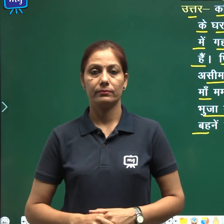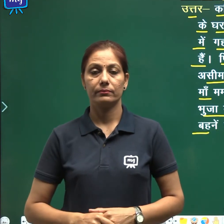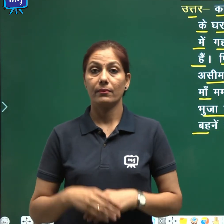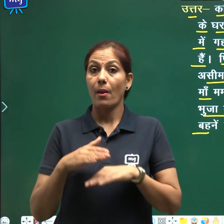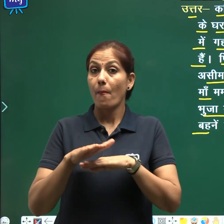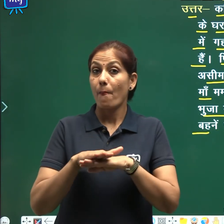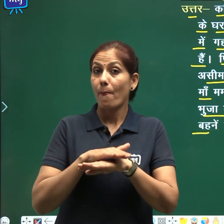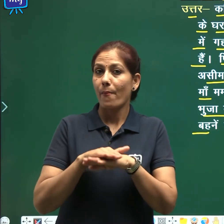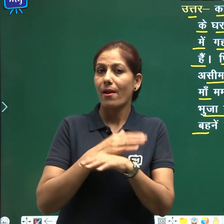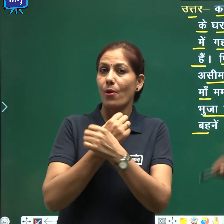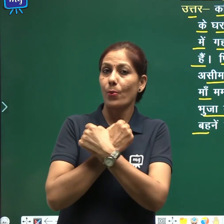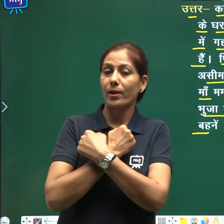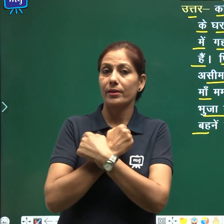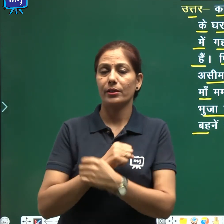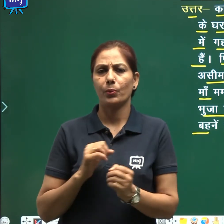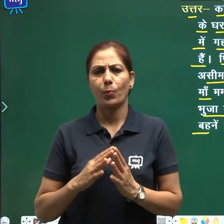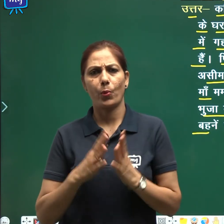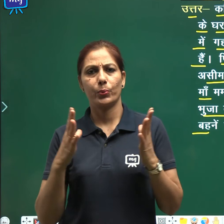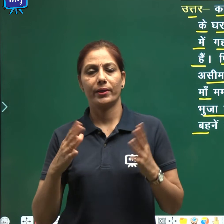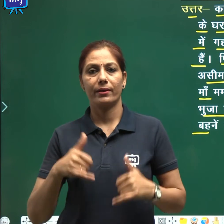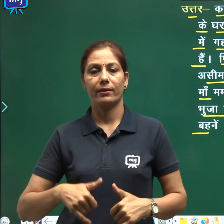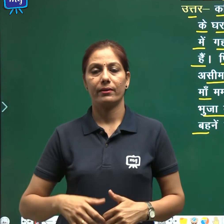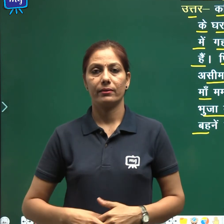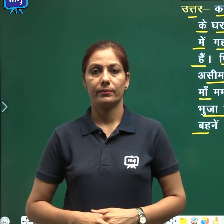प्यार की भंडार है।